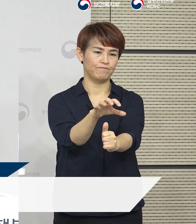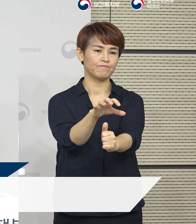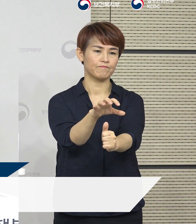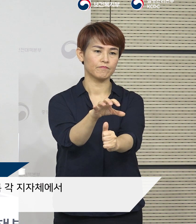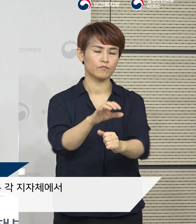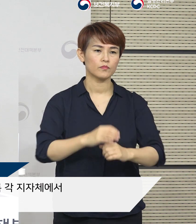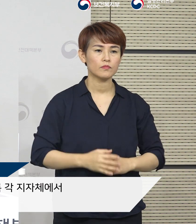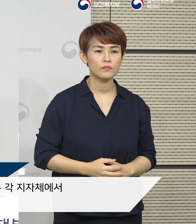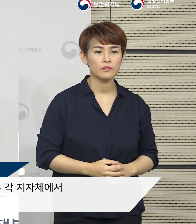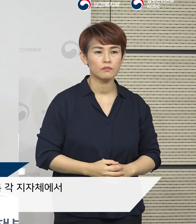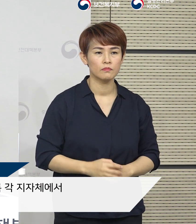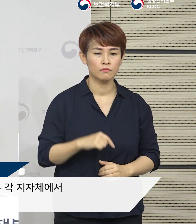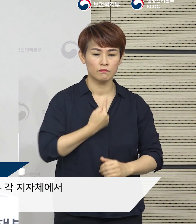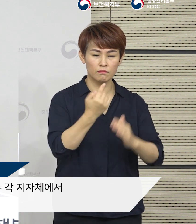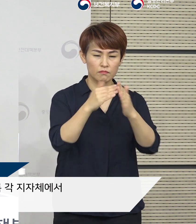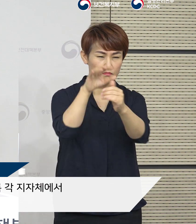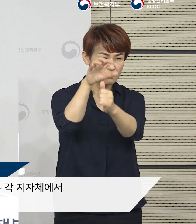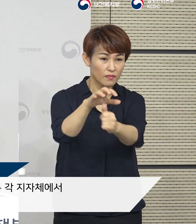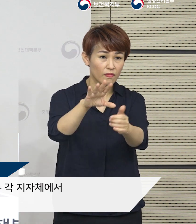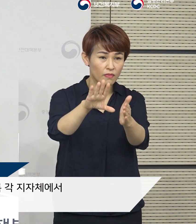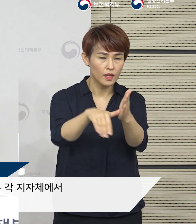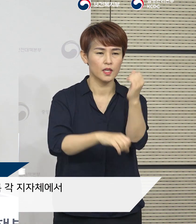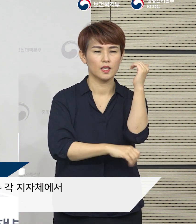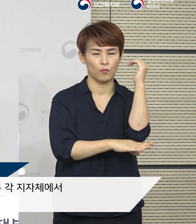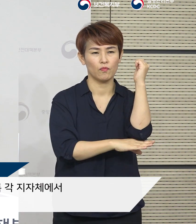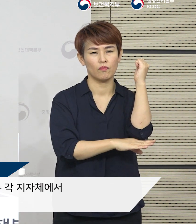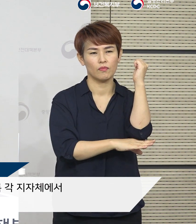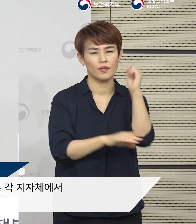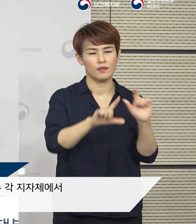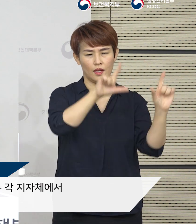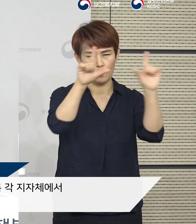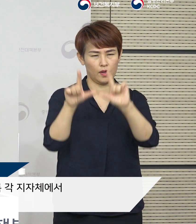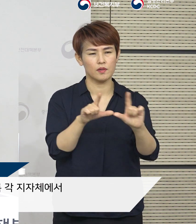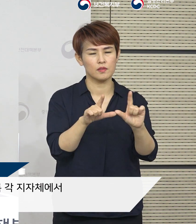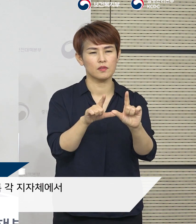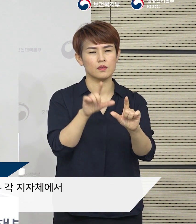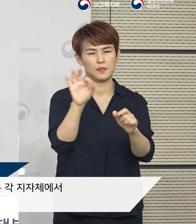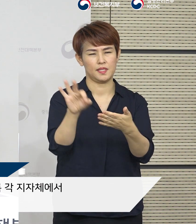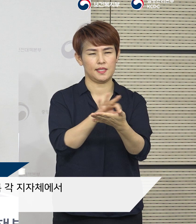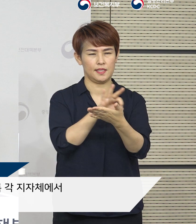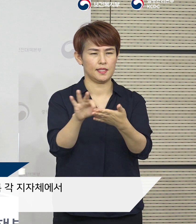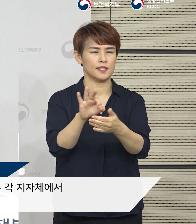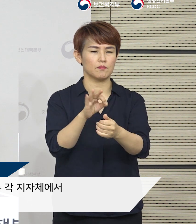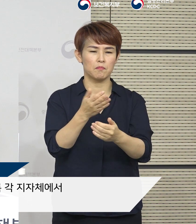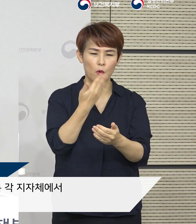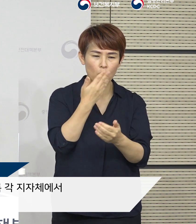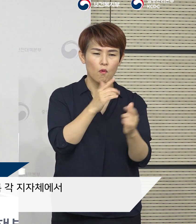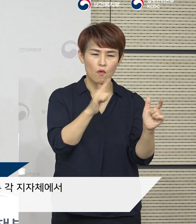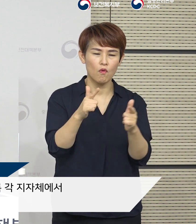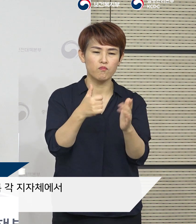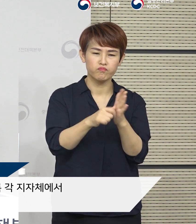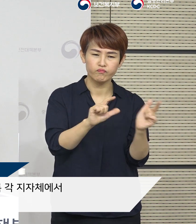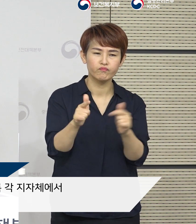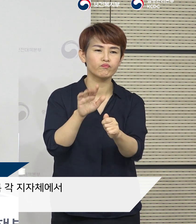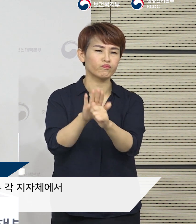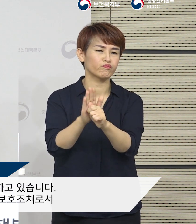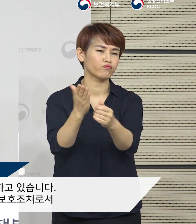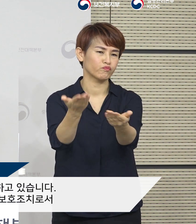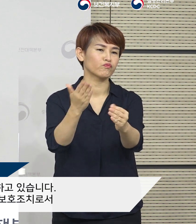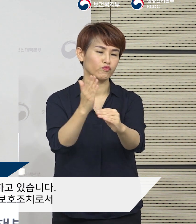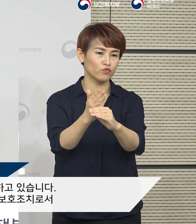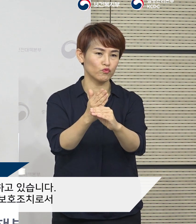있습니다. 자가격리 시에는 기본적 생활보장이 가능하도록 각 지자체에서 식료품, 생필품 등을 지원하고